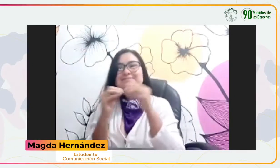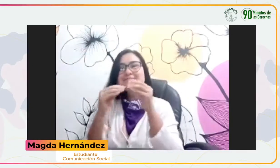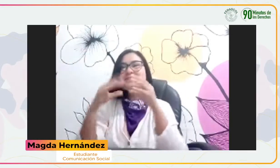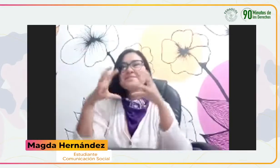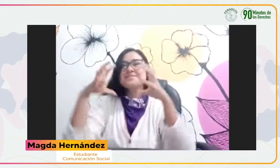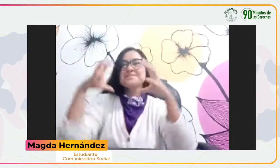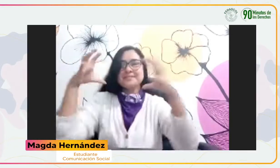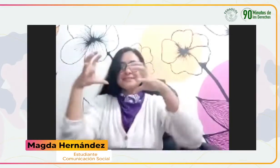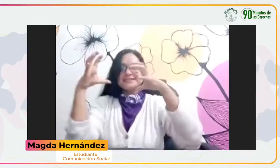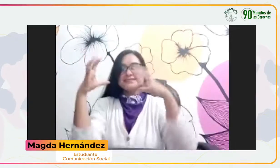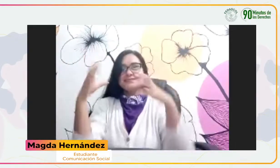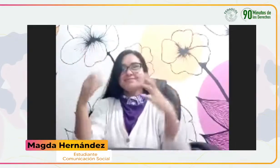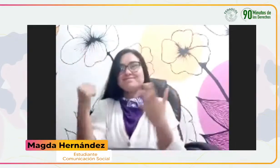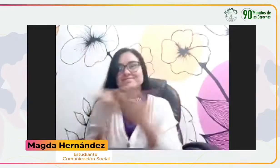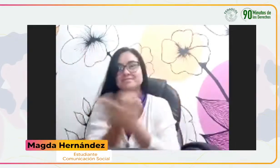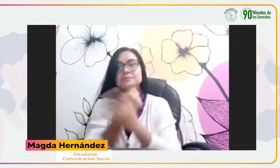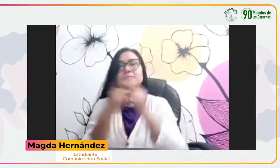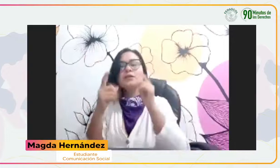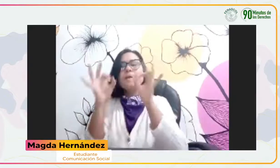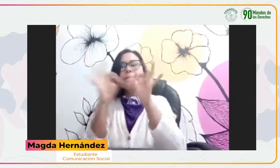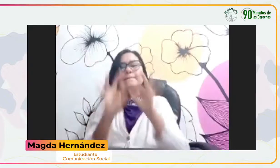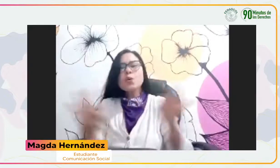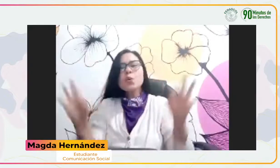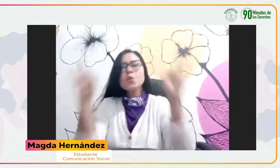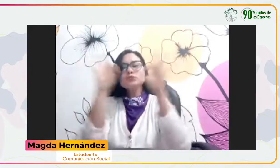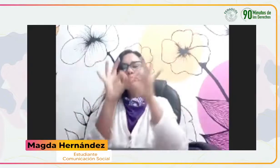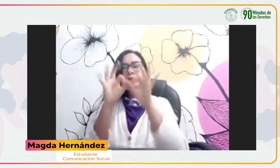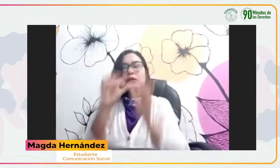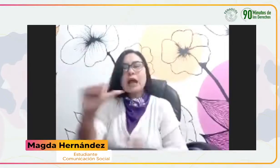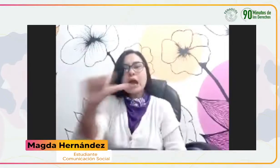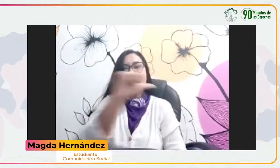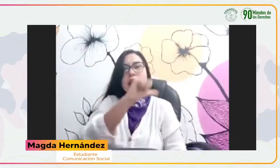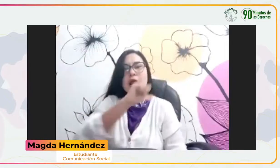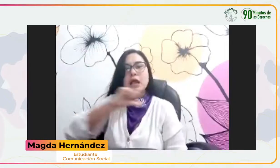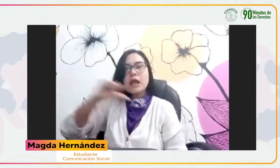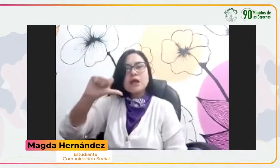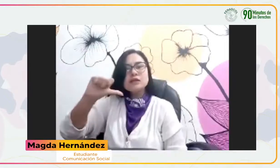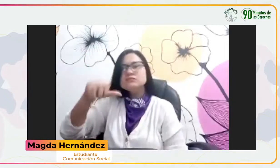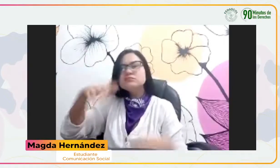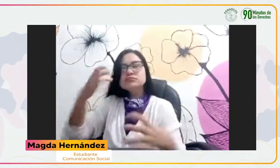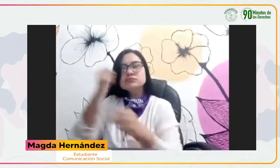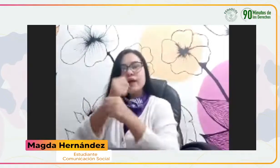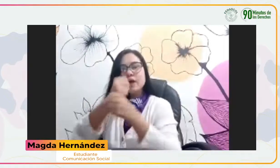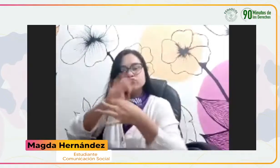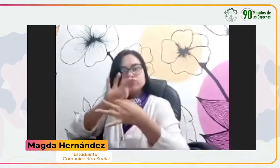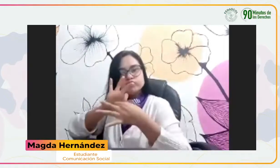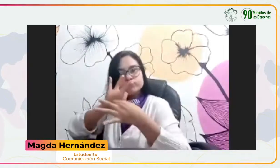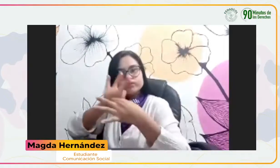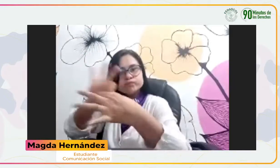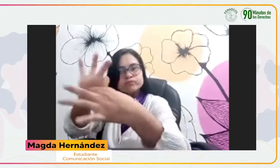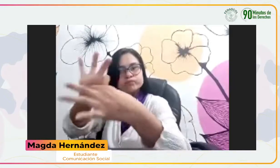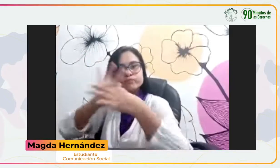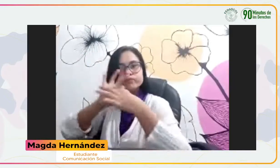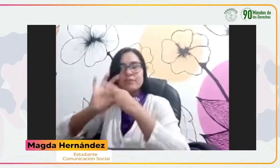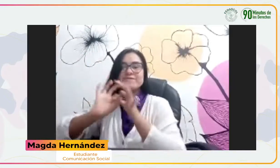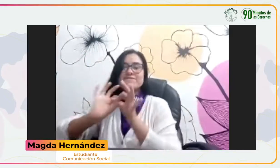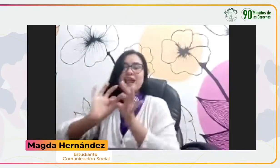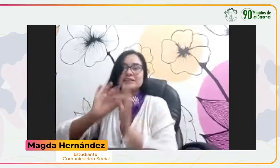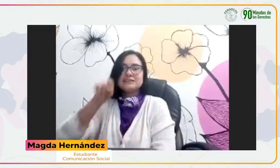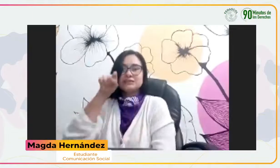bueno, ojalá fueran muchas más, pero es importante que desde nosotras, desde